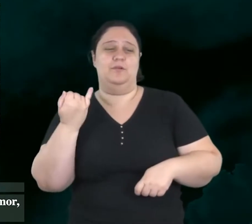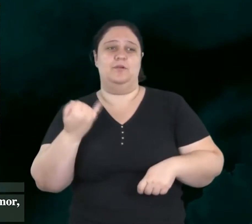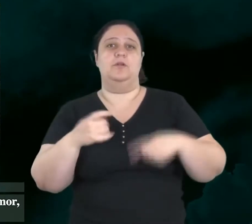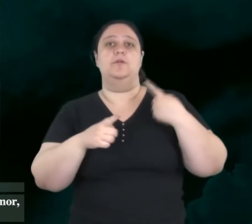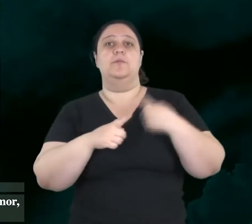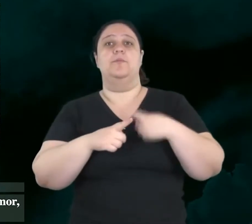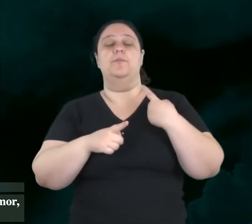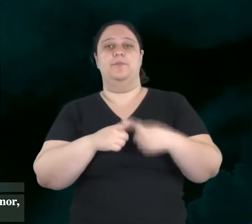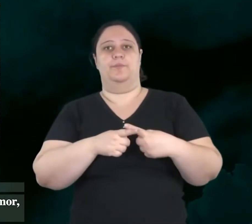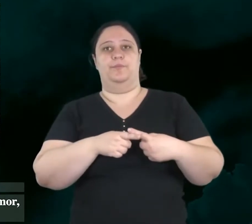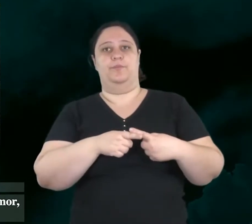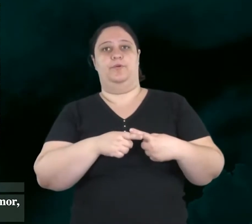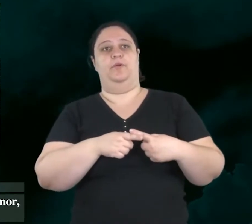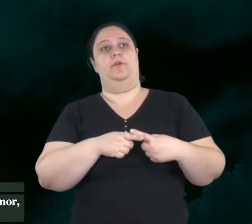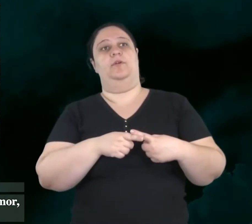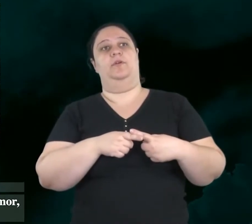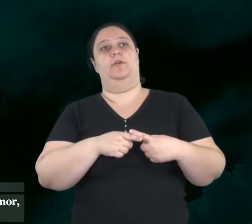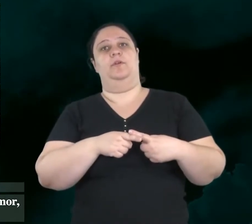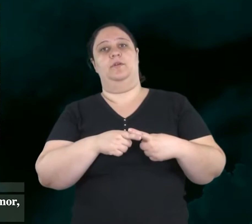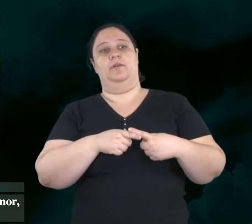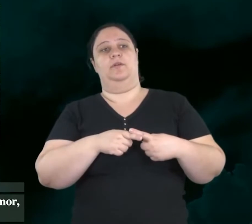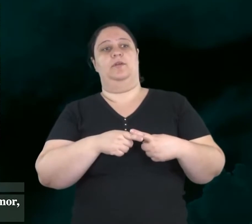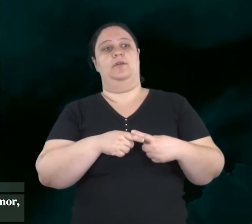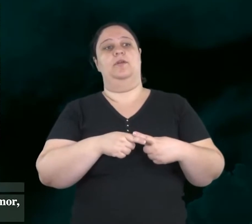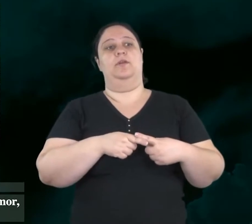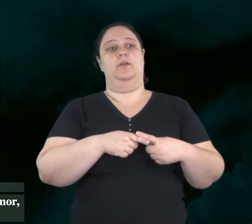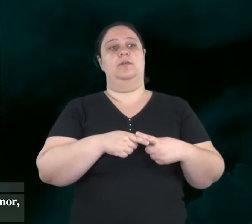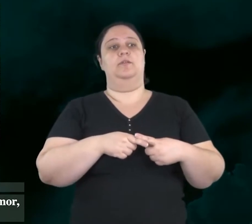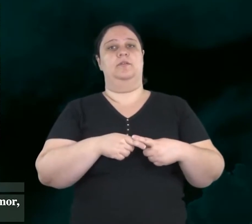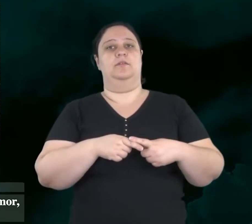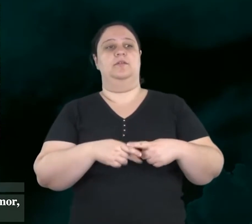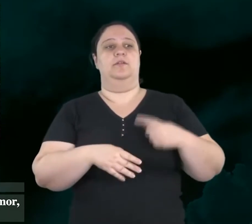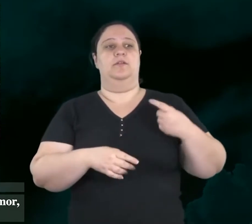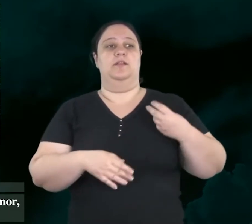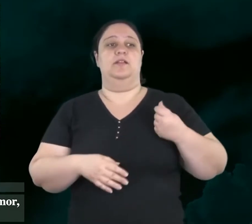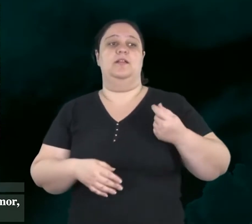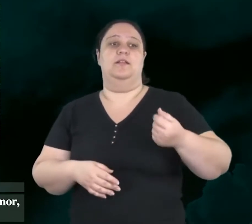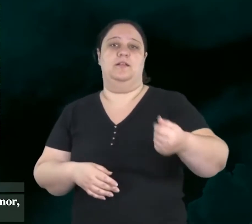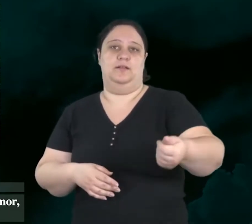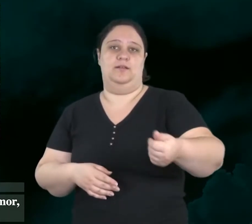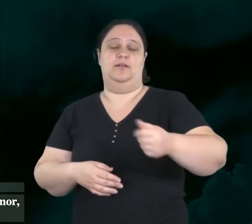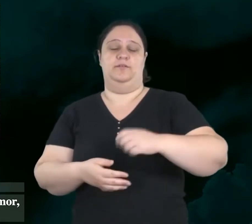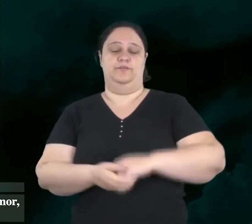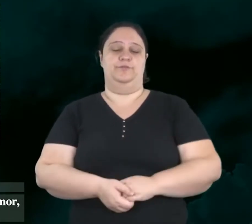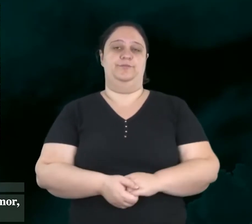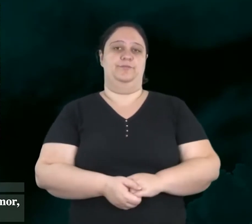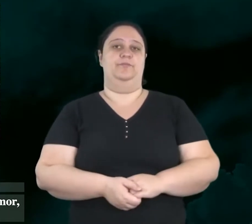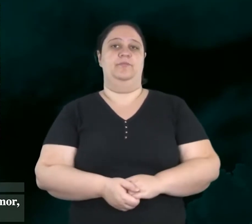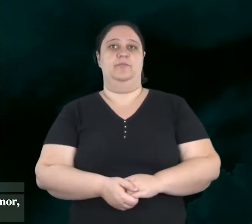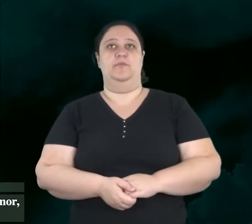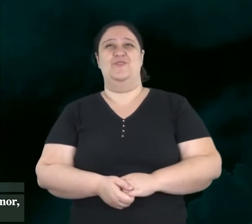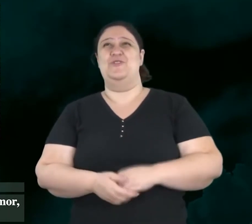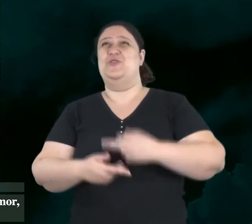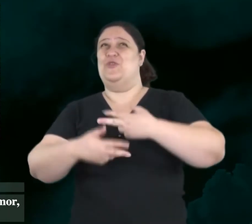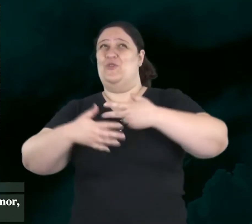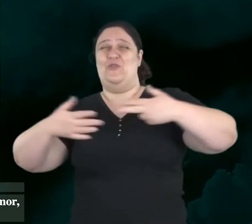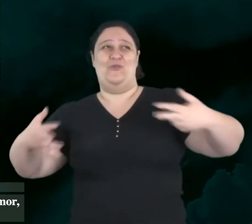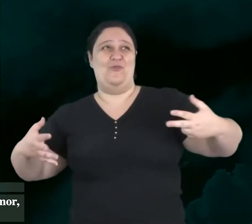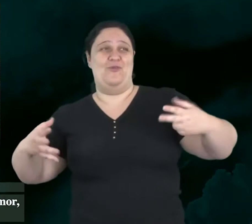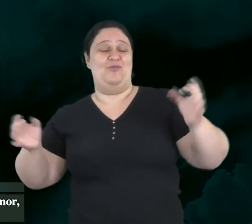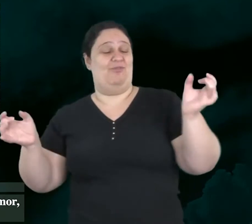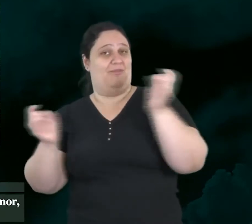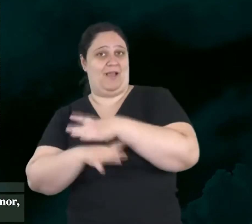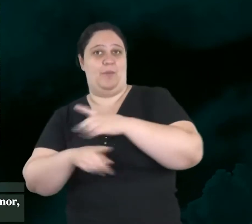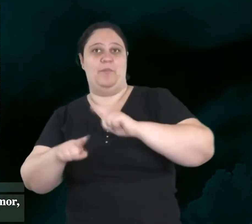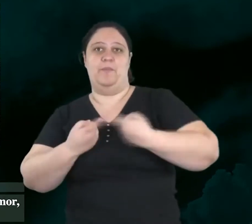todo sempre, para toda a eternidade, né? Outras coisas passarão, mas o amor como o